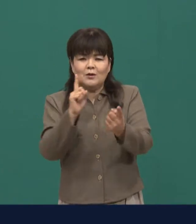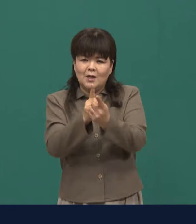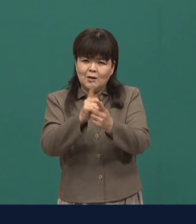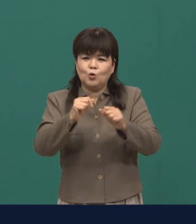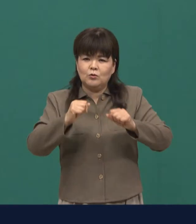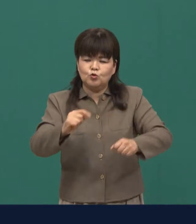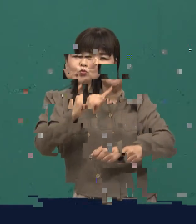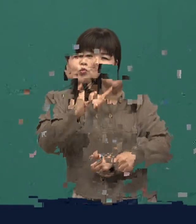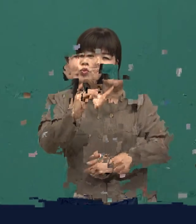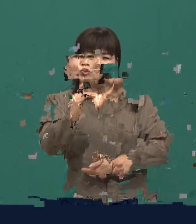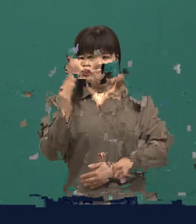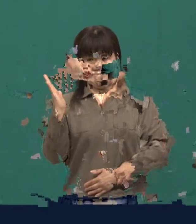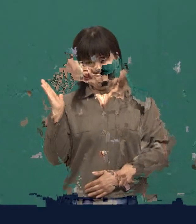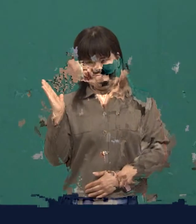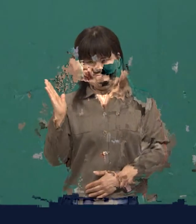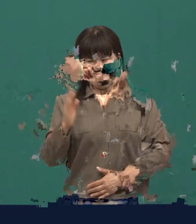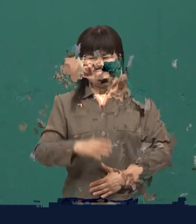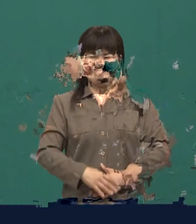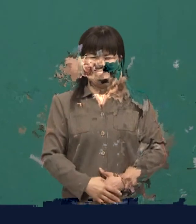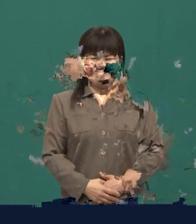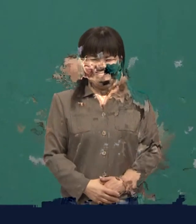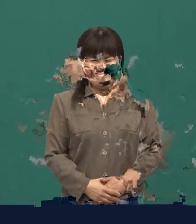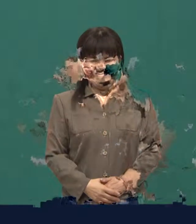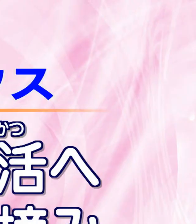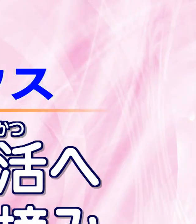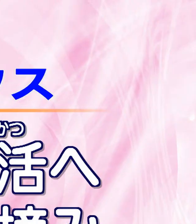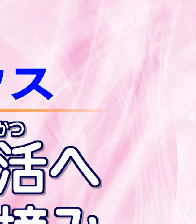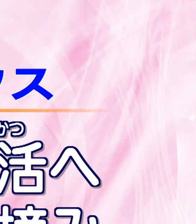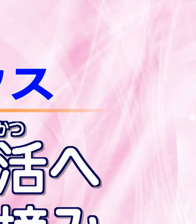応もするということです。